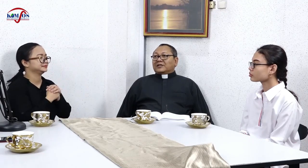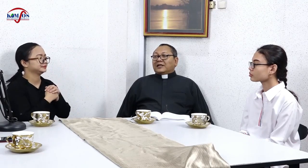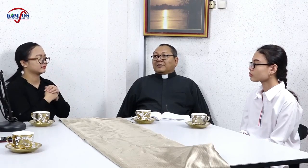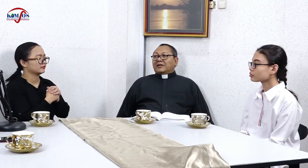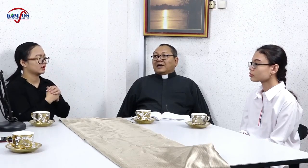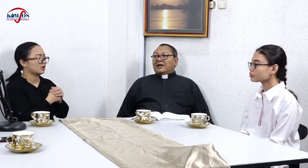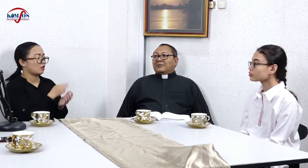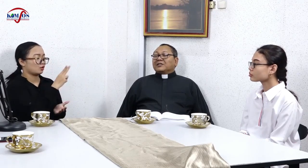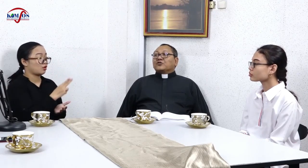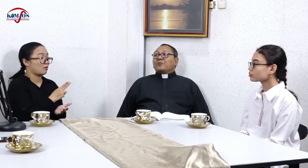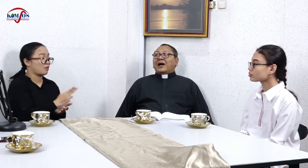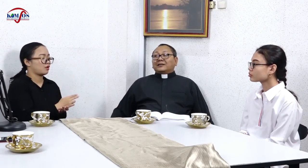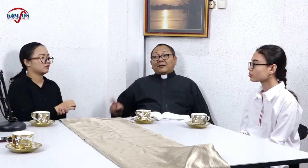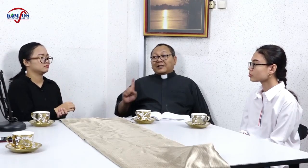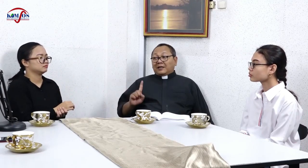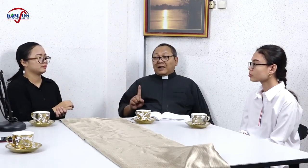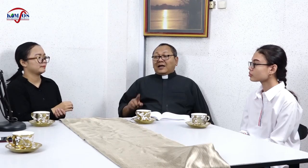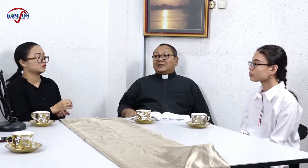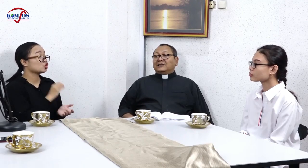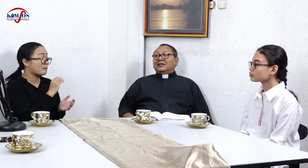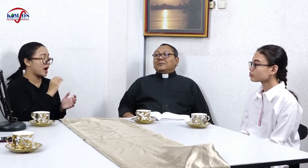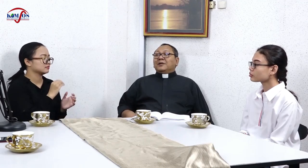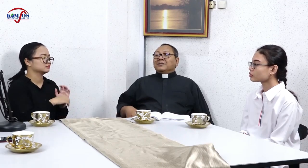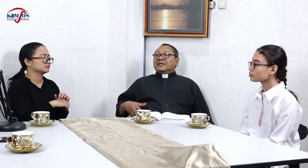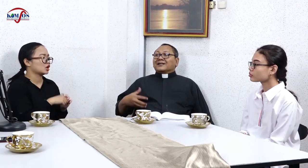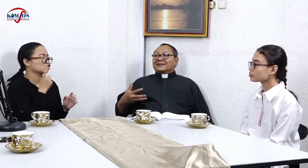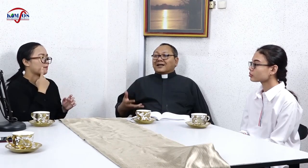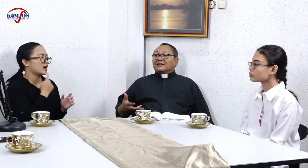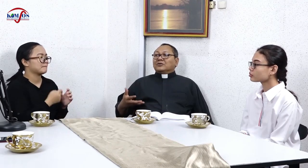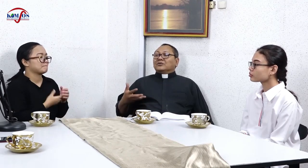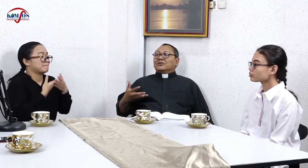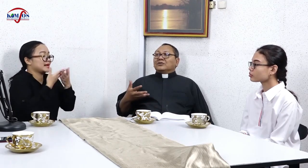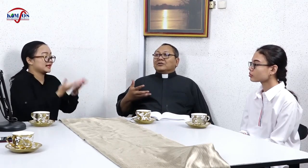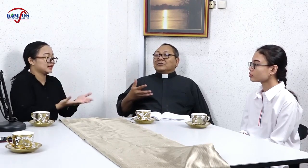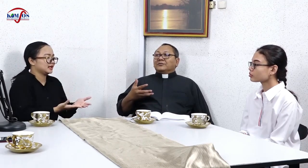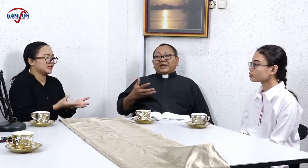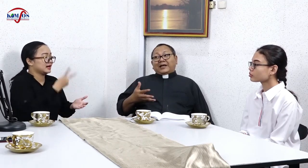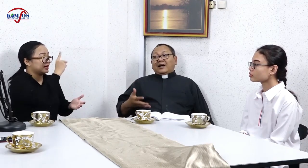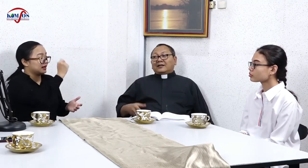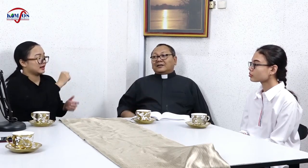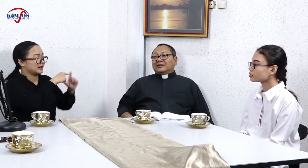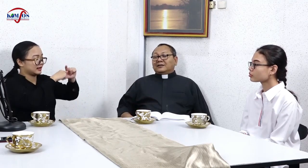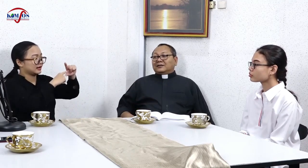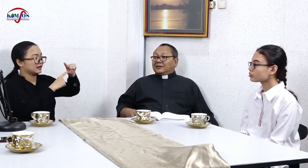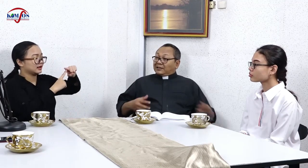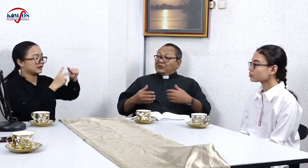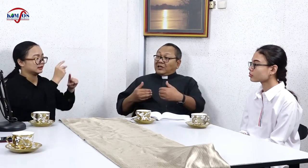itu saya pernah mencoba yang pertama kali memberi retret untuk mereka